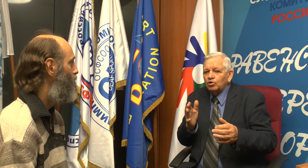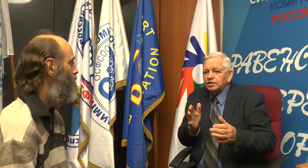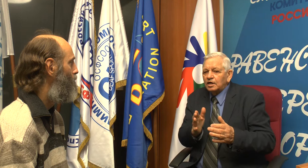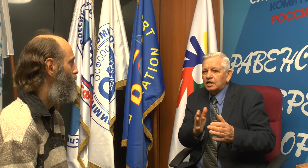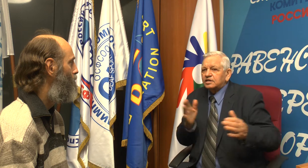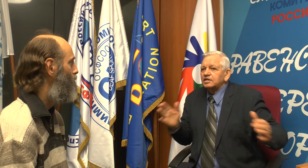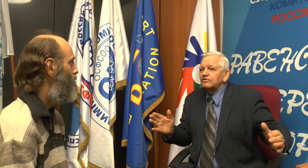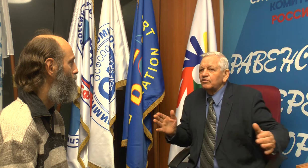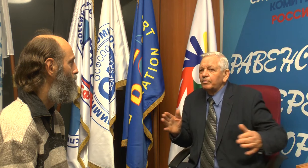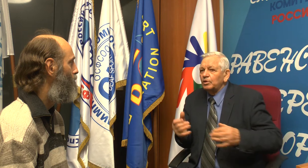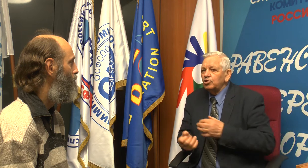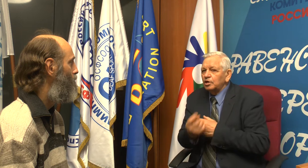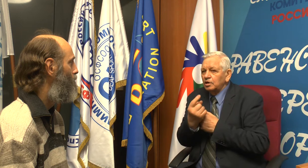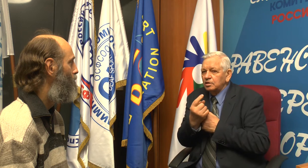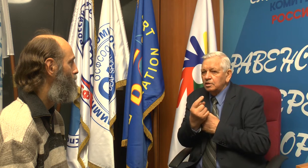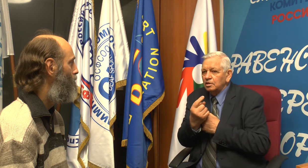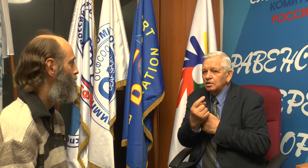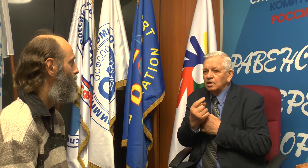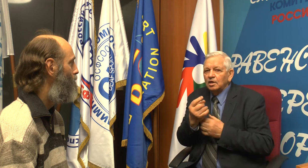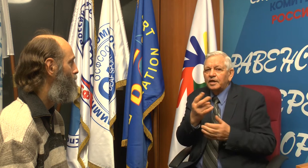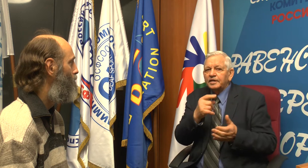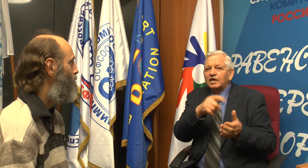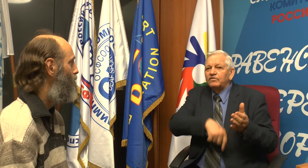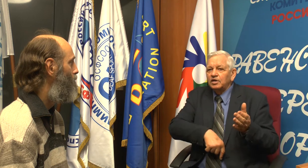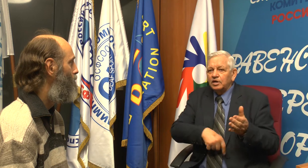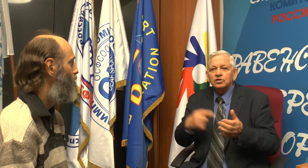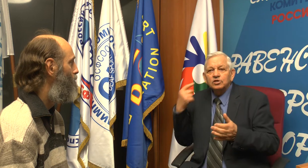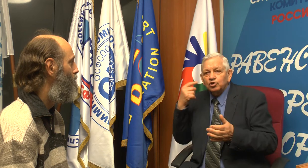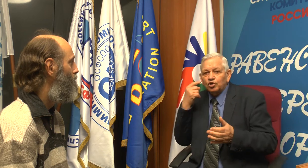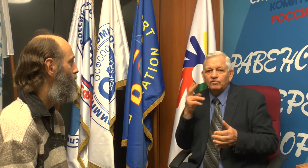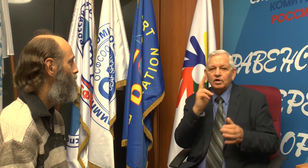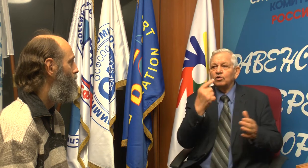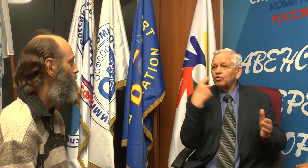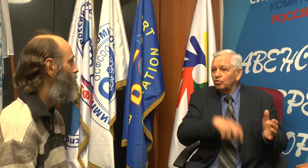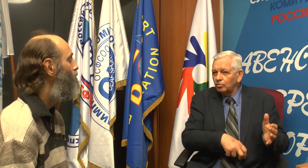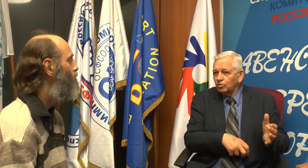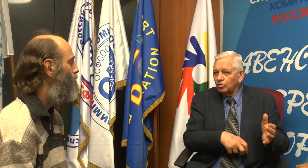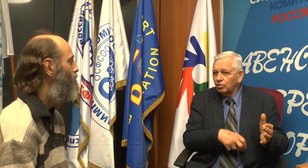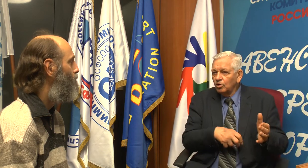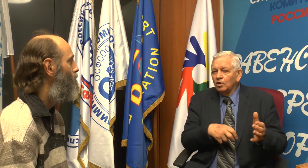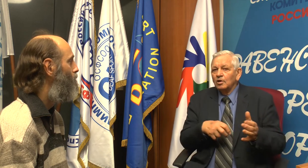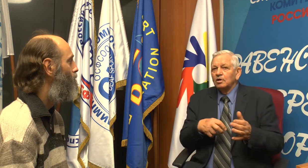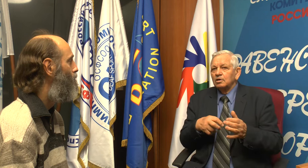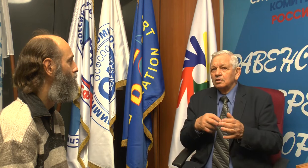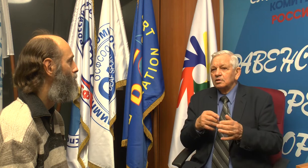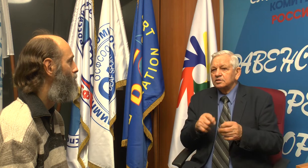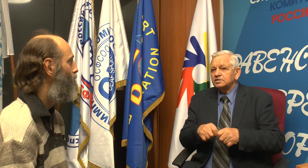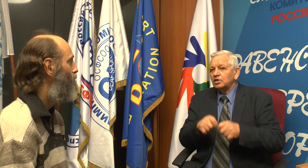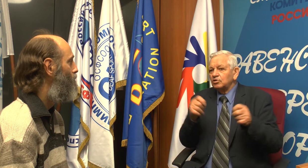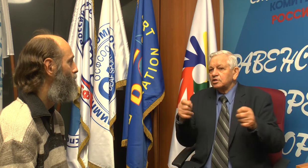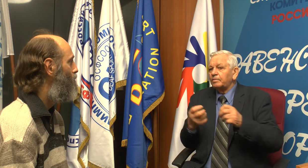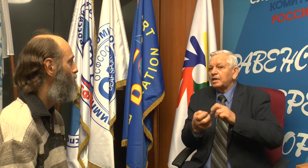какой-то разрыв получается. Недоверие слышащего к глухому, и создается